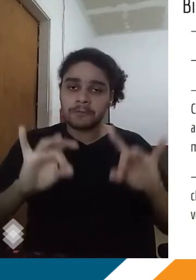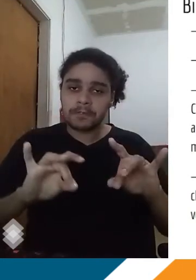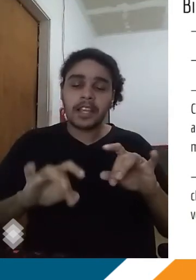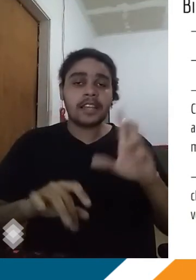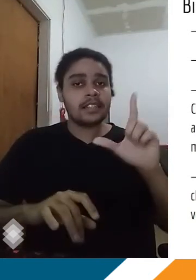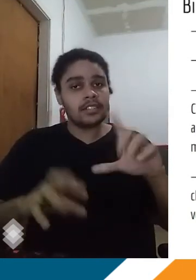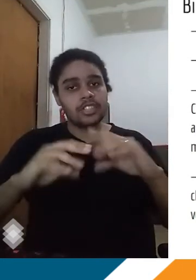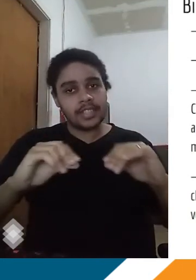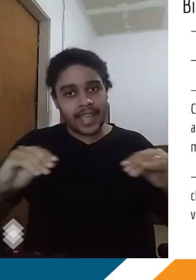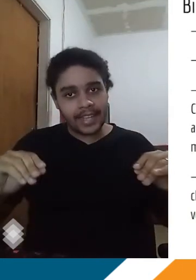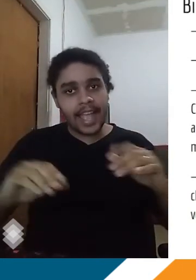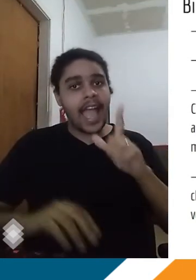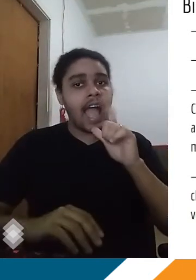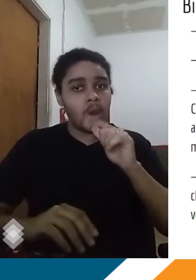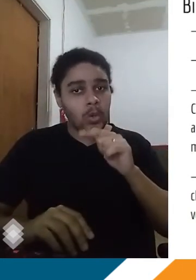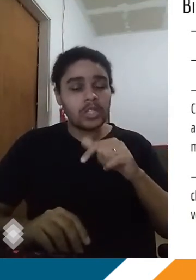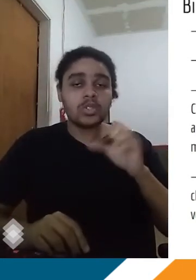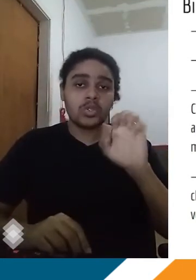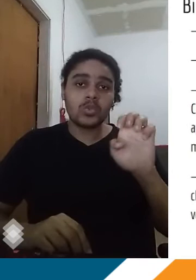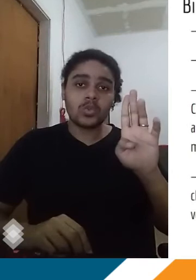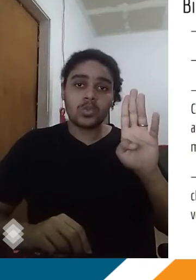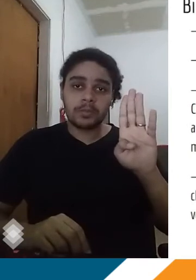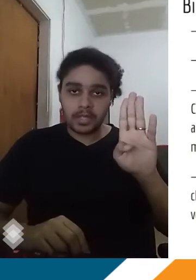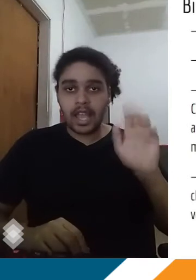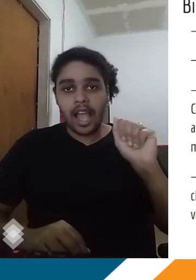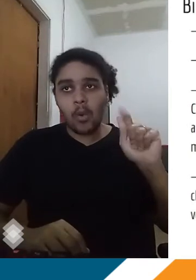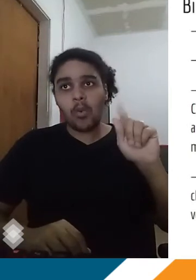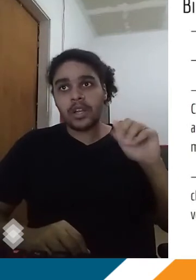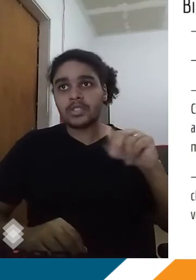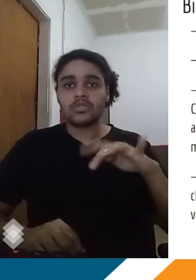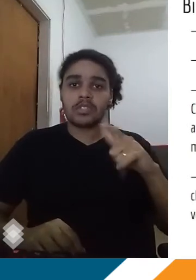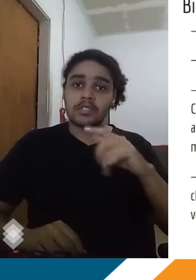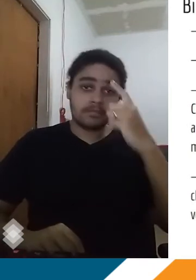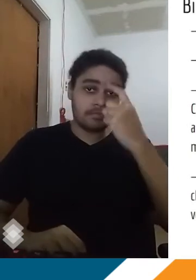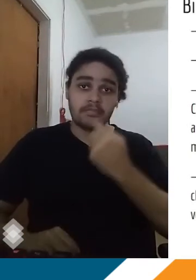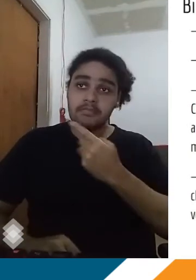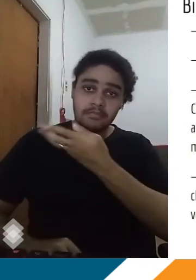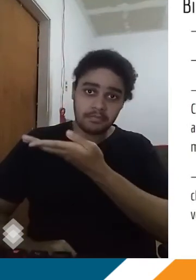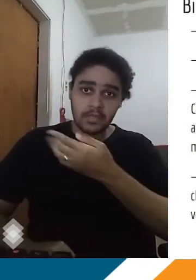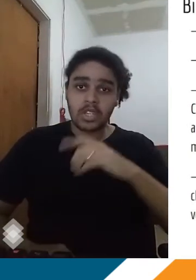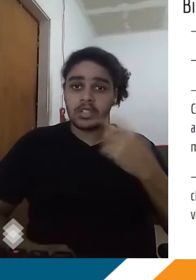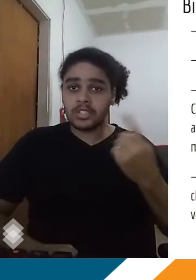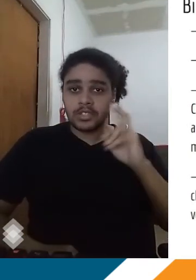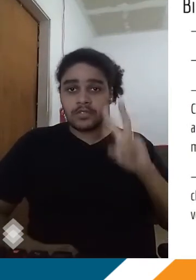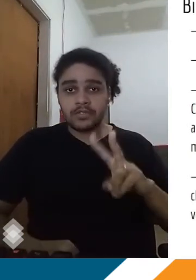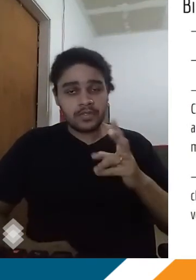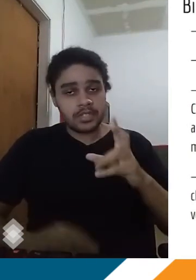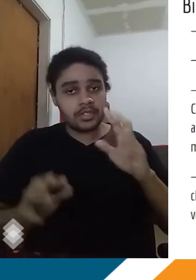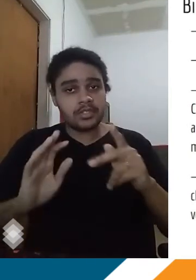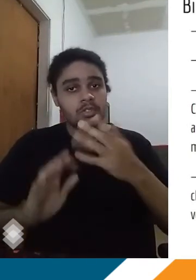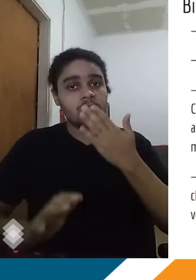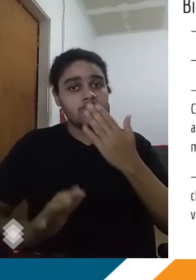terrestres, aquáticos e subaquáticos, como você pode ver aí na sua imagem, onde a gente vê espécies, né, de